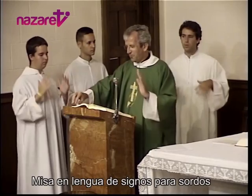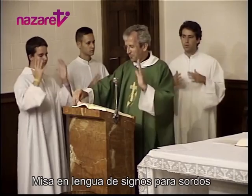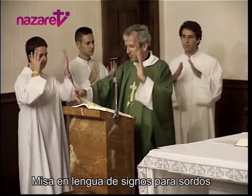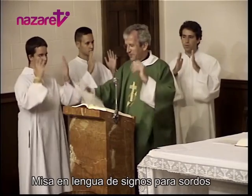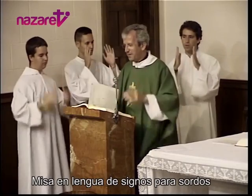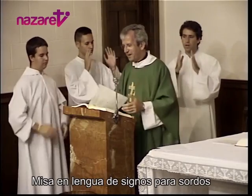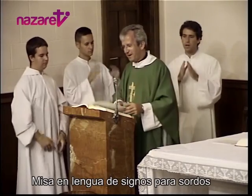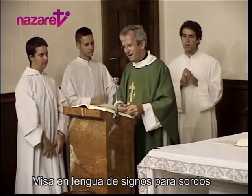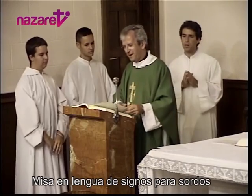aleluya.